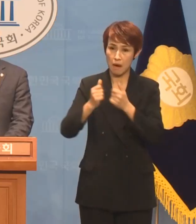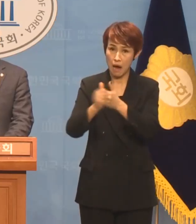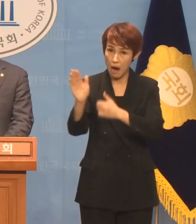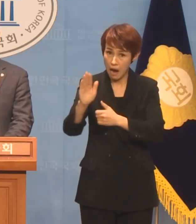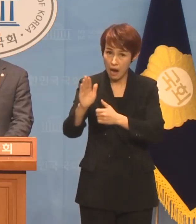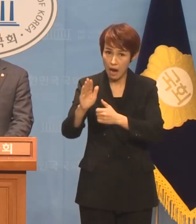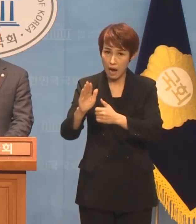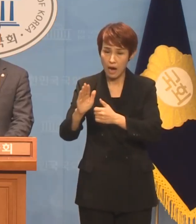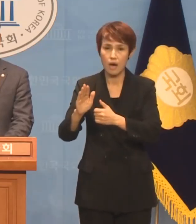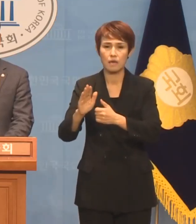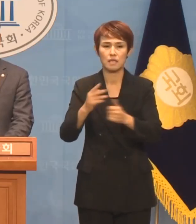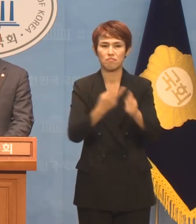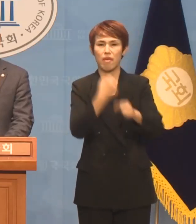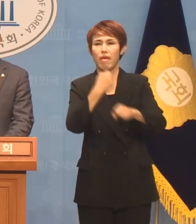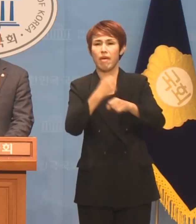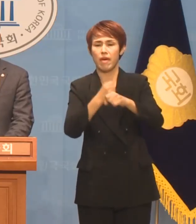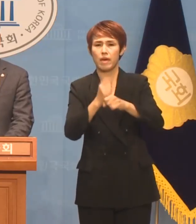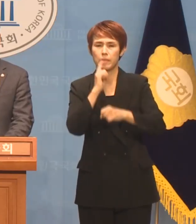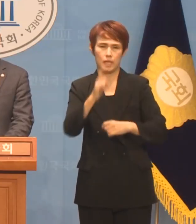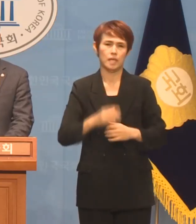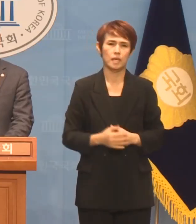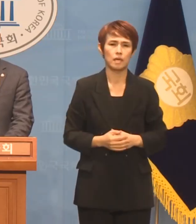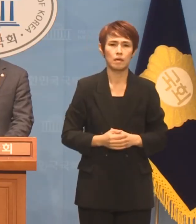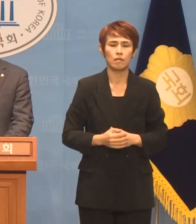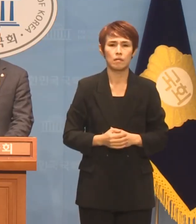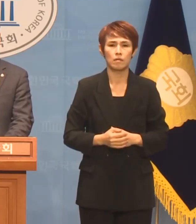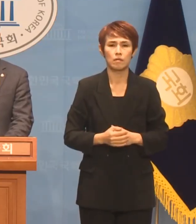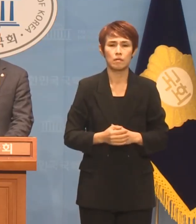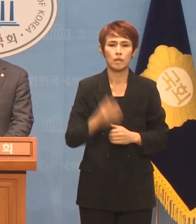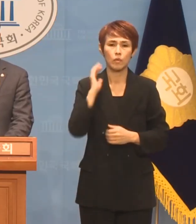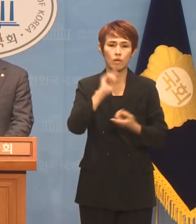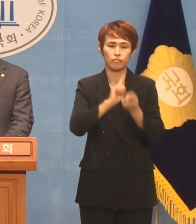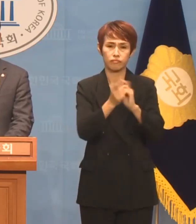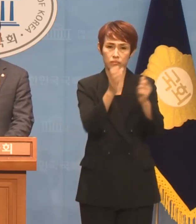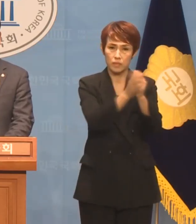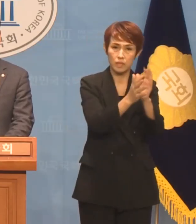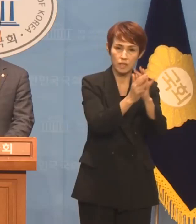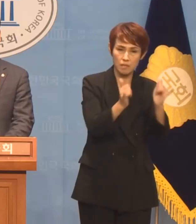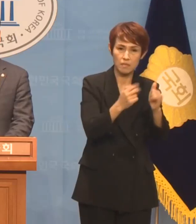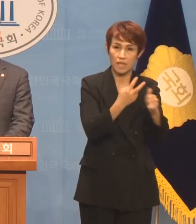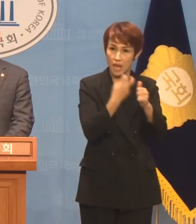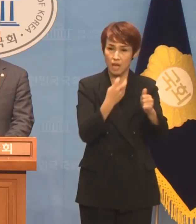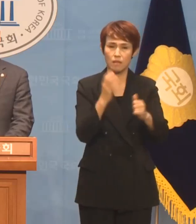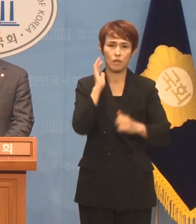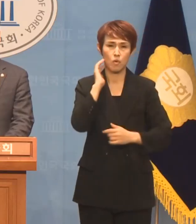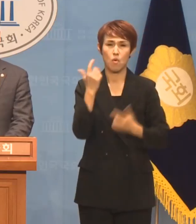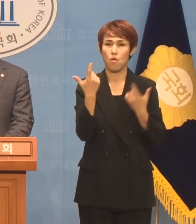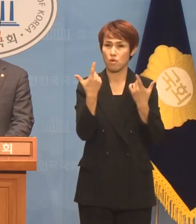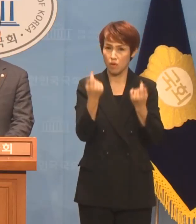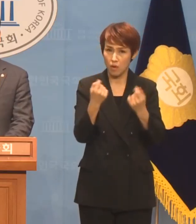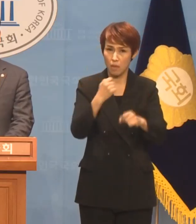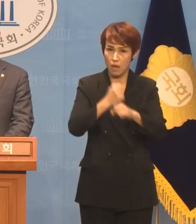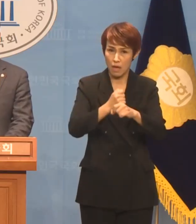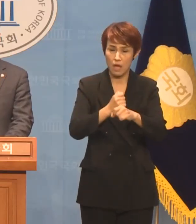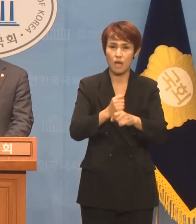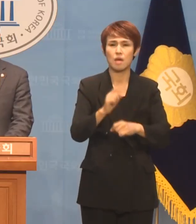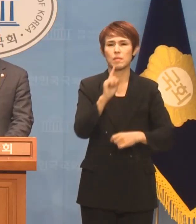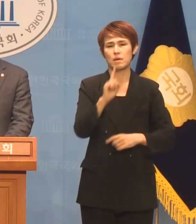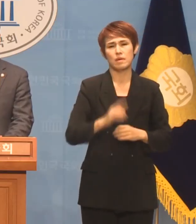탄핵 인질극이라며 권한대행의 탄핵 절차는 대통령에 준해야 한다고 우겼습니다.